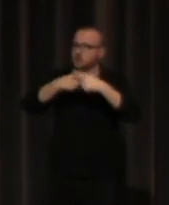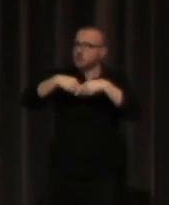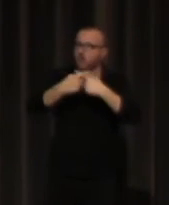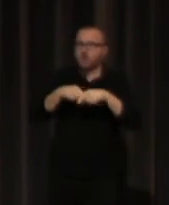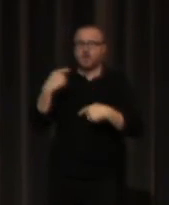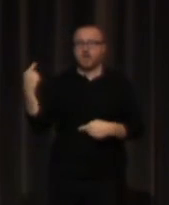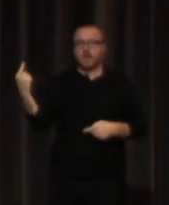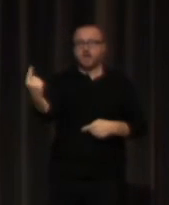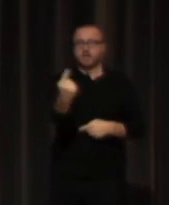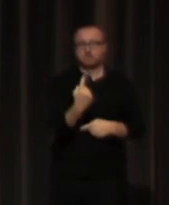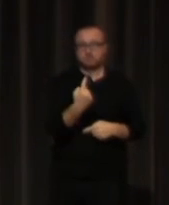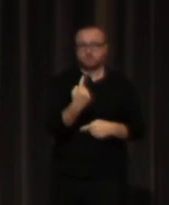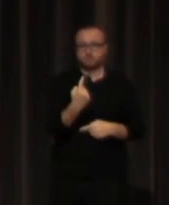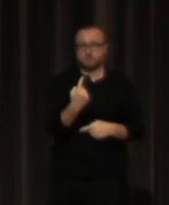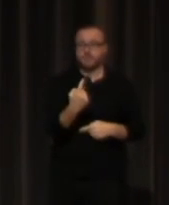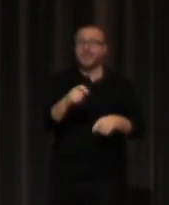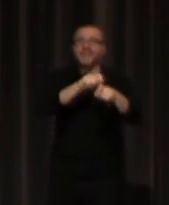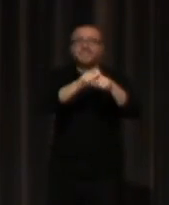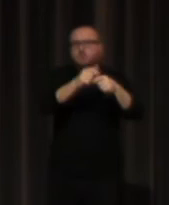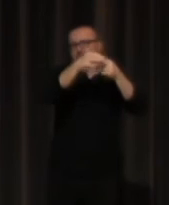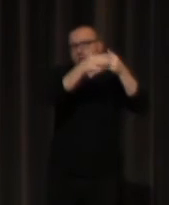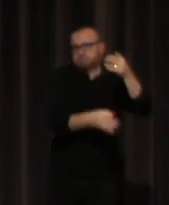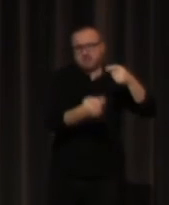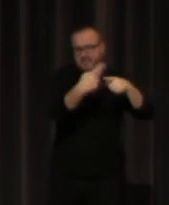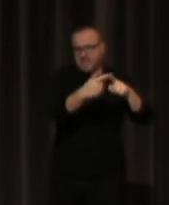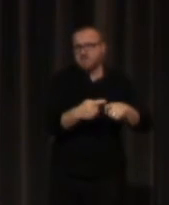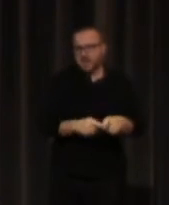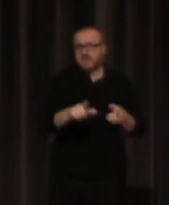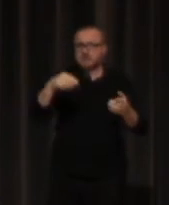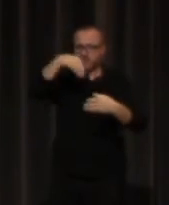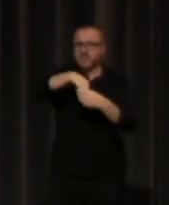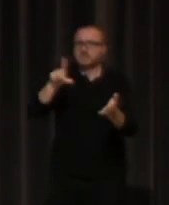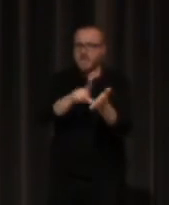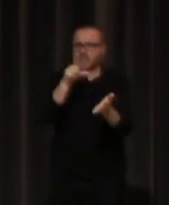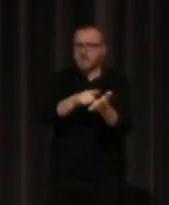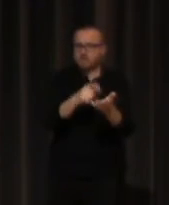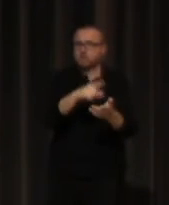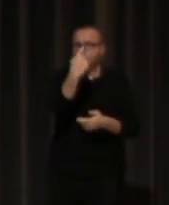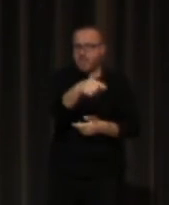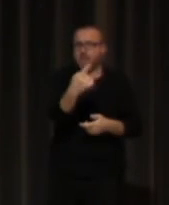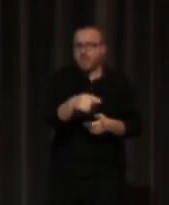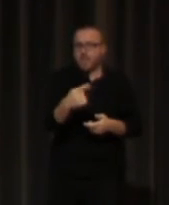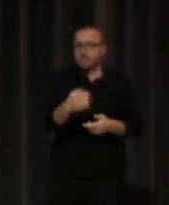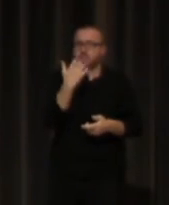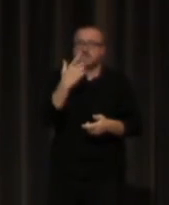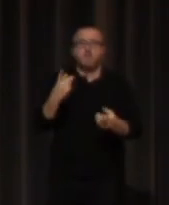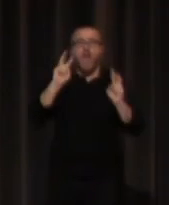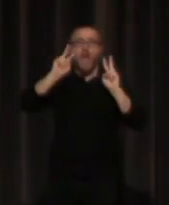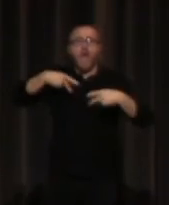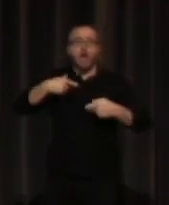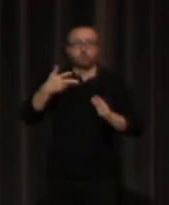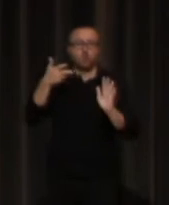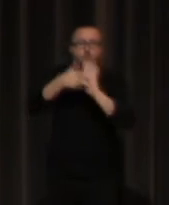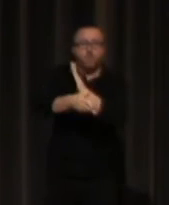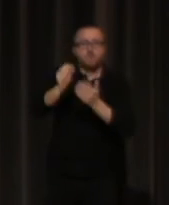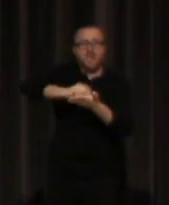qualsevol gènere que vol ser escrit literàriament, aquests mateixos procediments, una autobiografia també els ha d'afrontar,